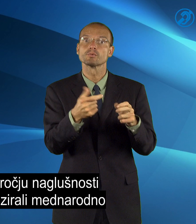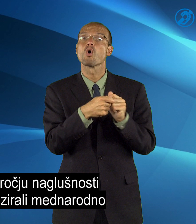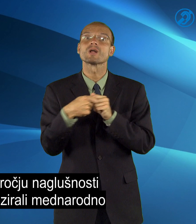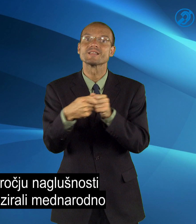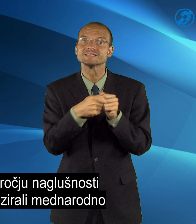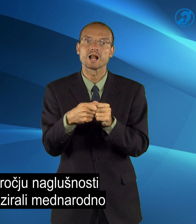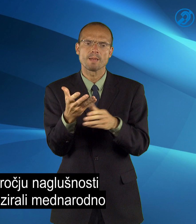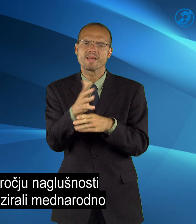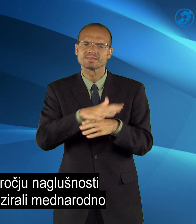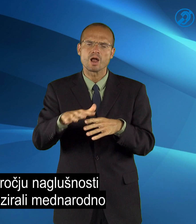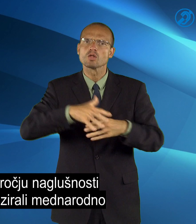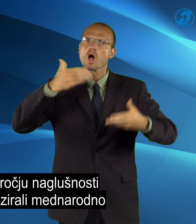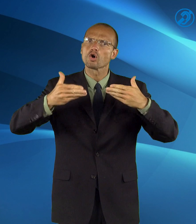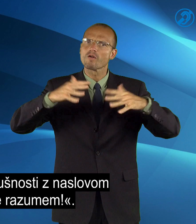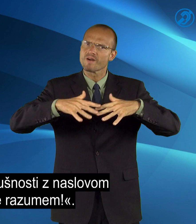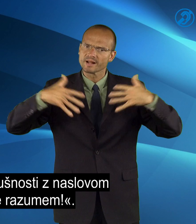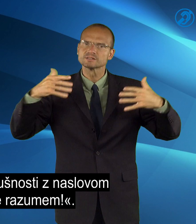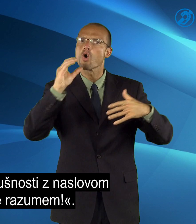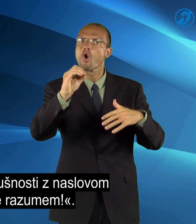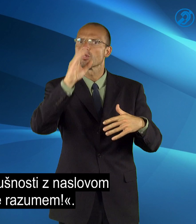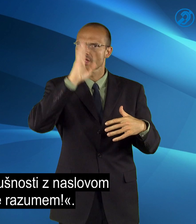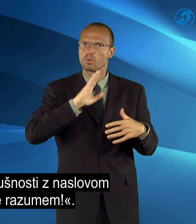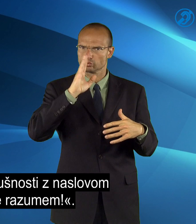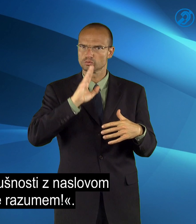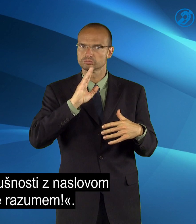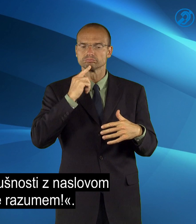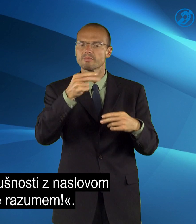naglušnosti z naslovom Slišim, a ne razumem.